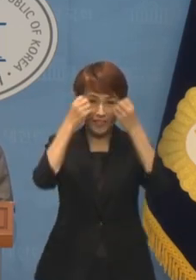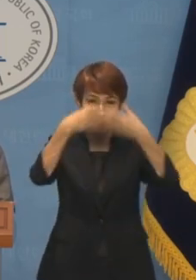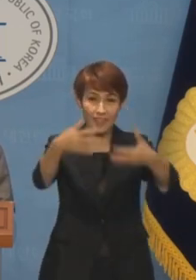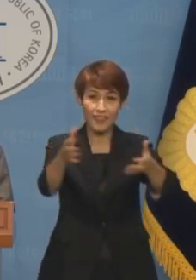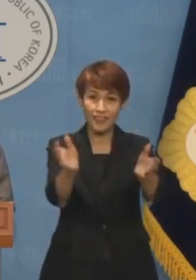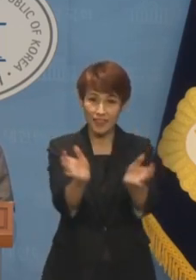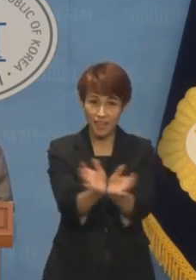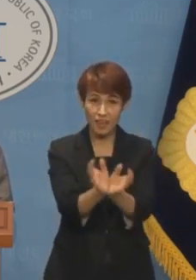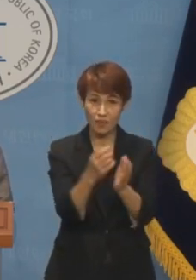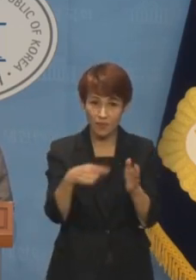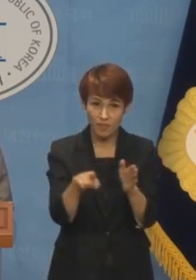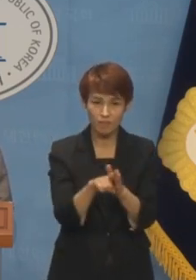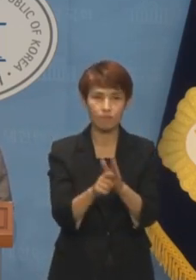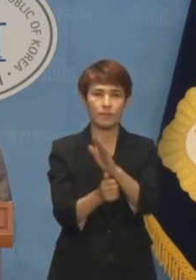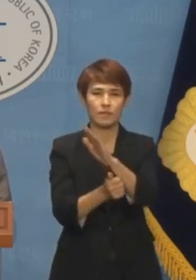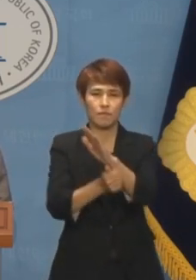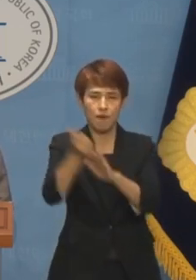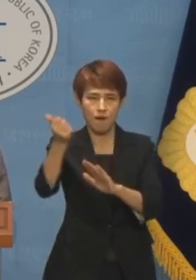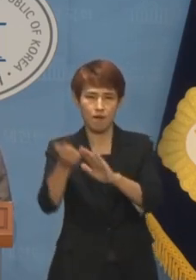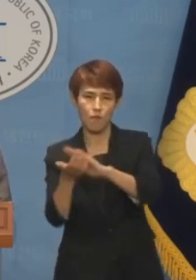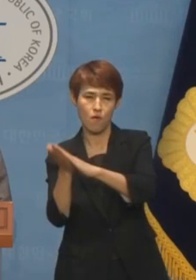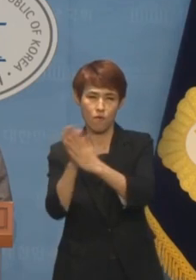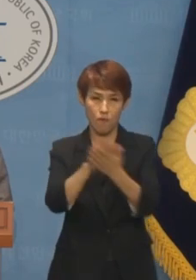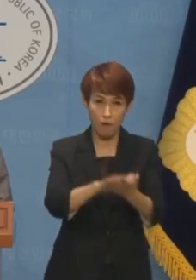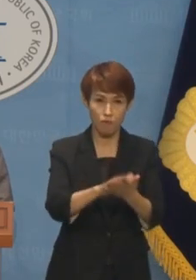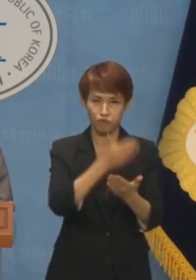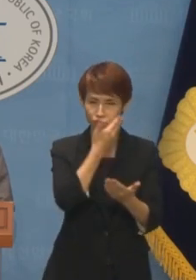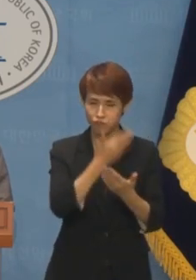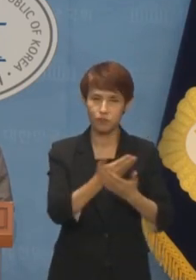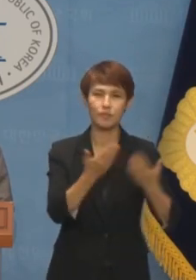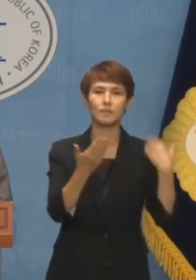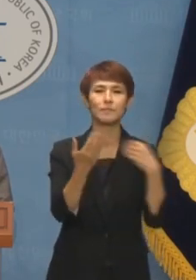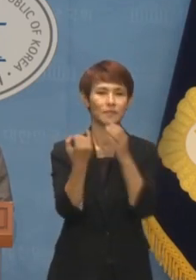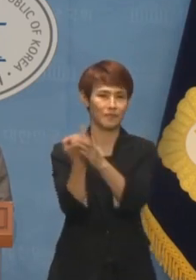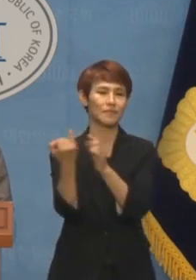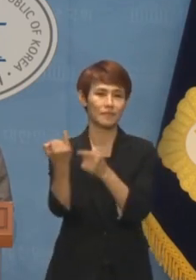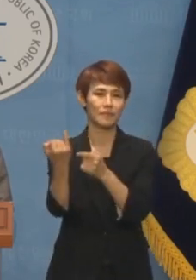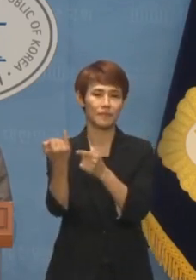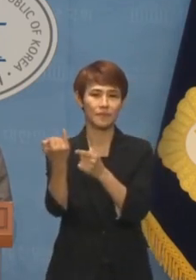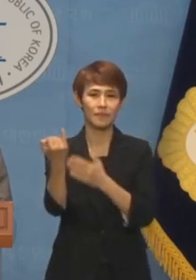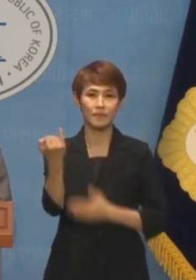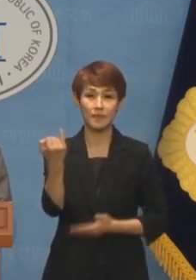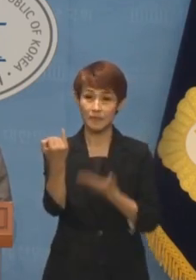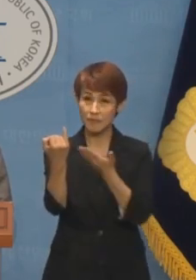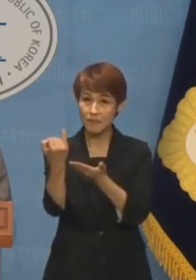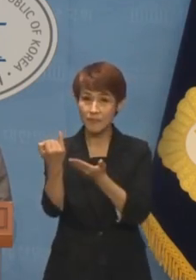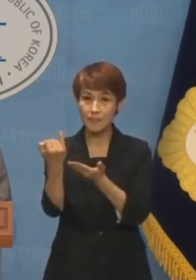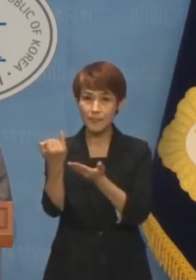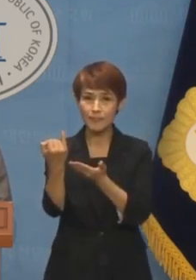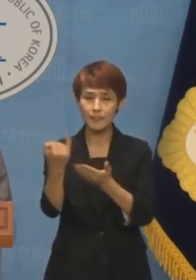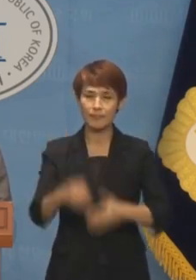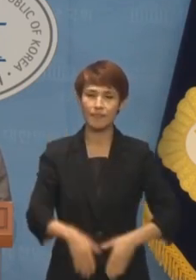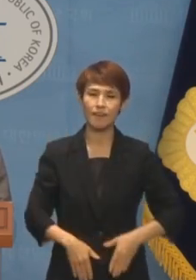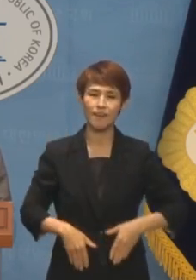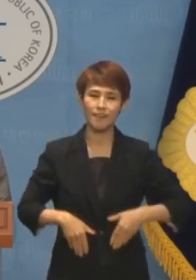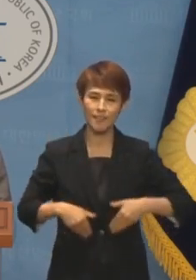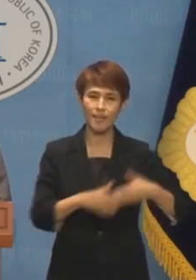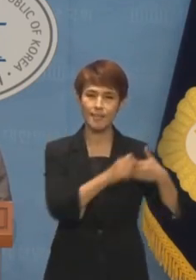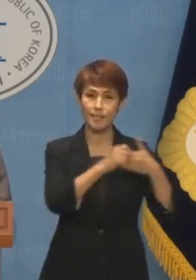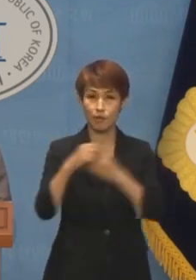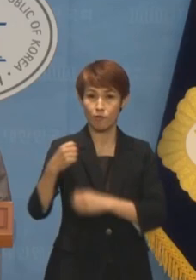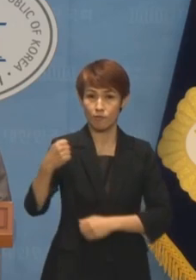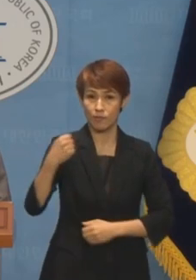새로운 희망과 변화의 상징입니다. 허은하 당대표 후보의 따뜻한